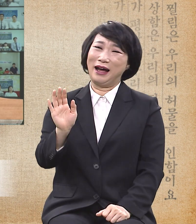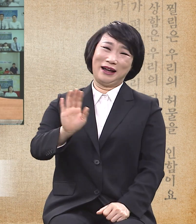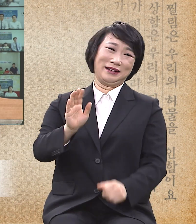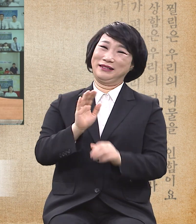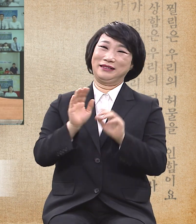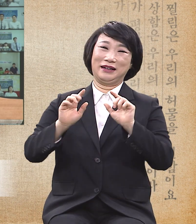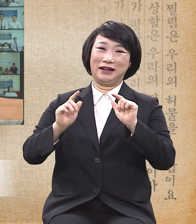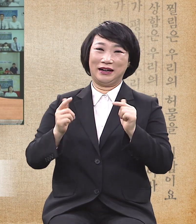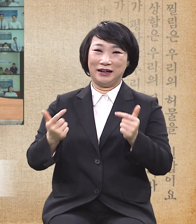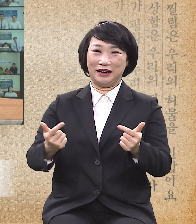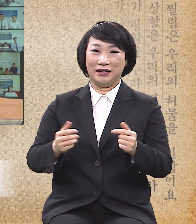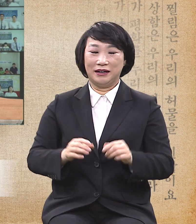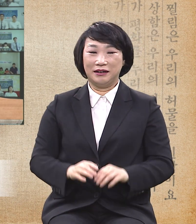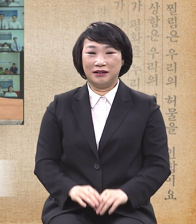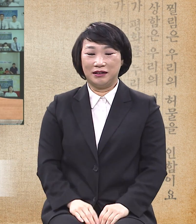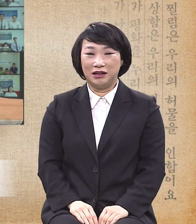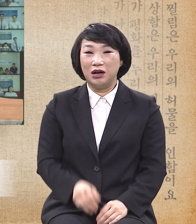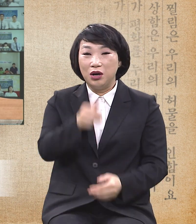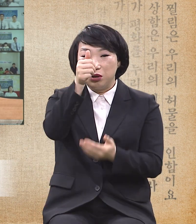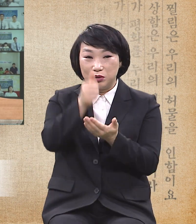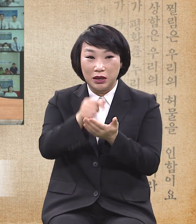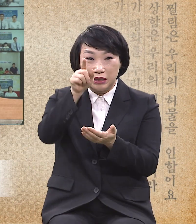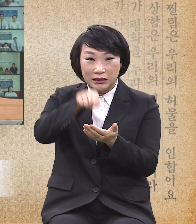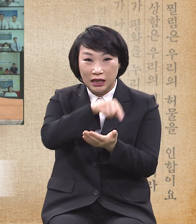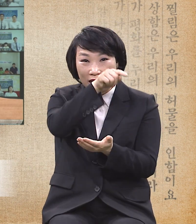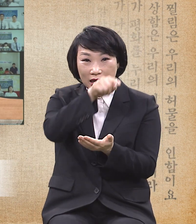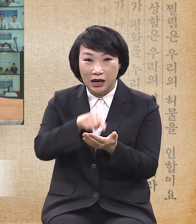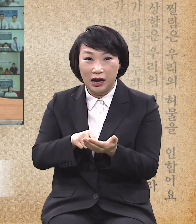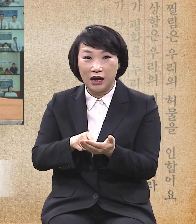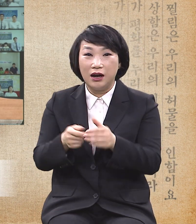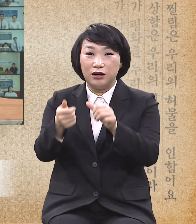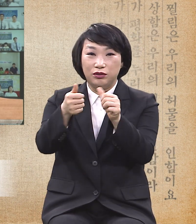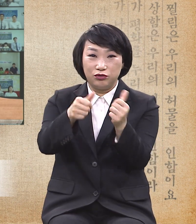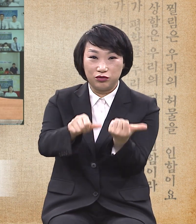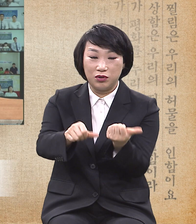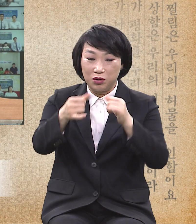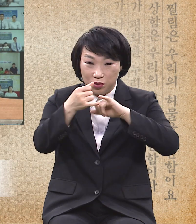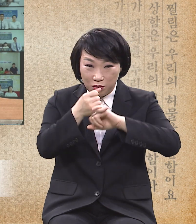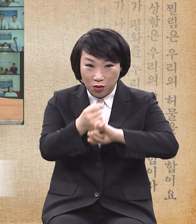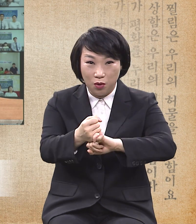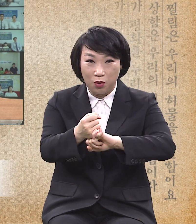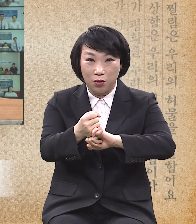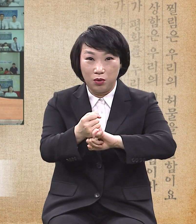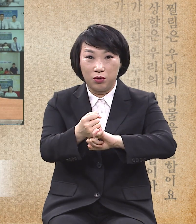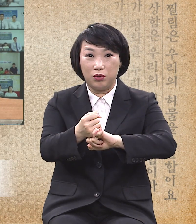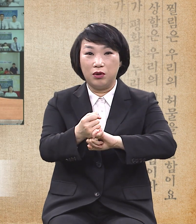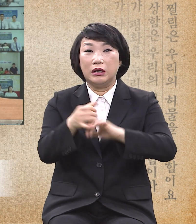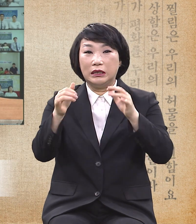그것이 아니라 죗값으로 정령 죽어야 하는